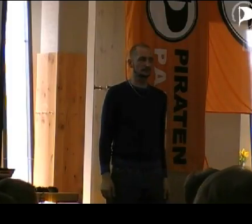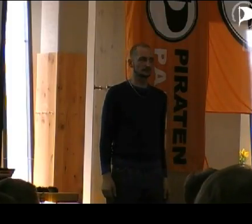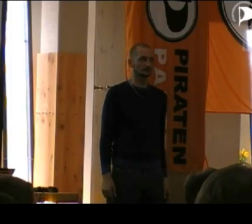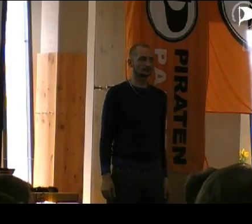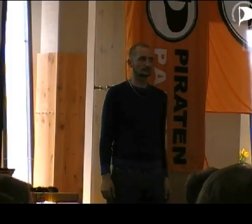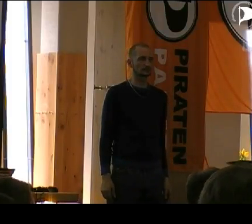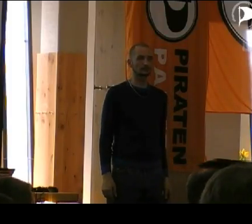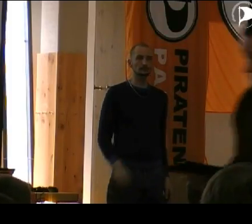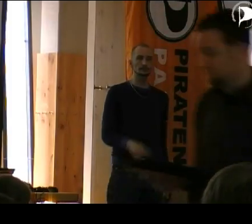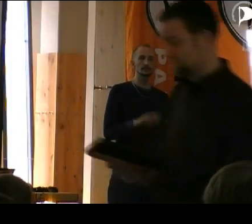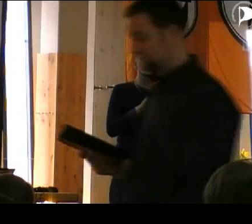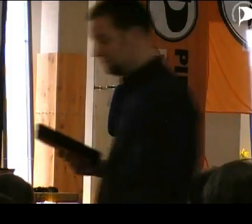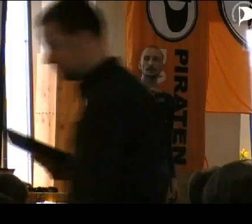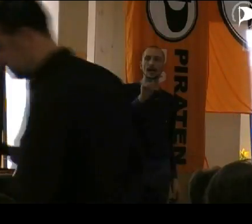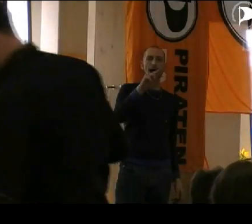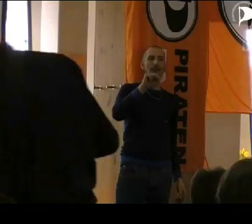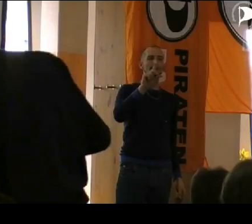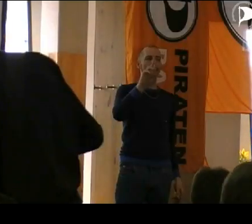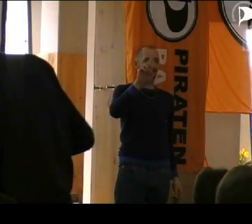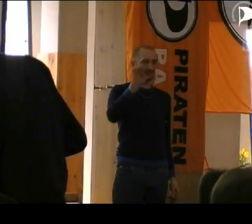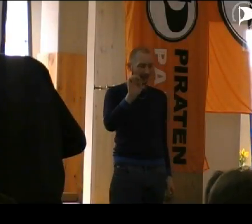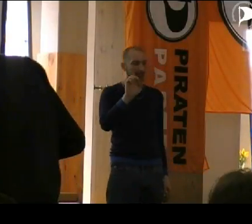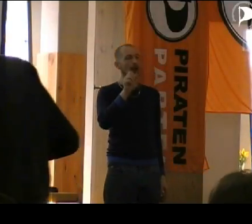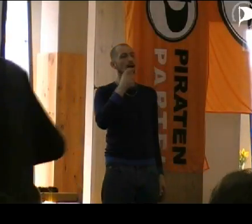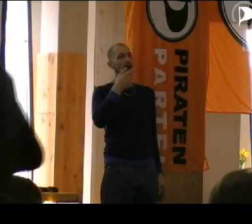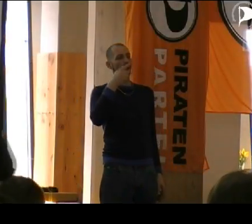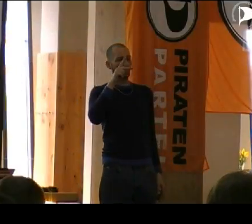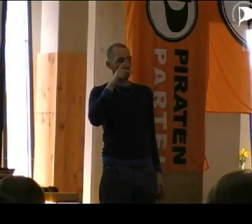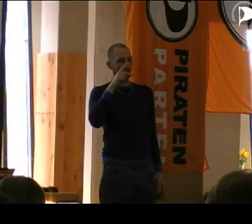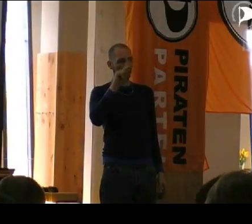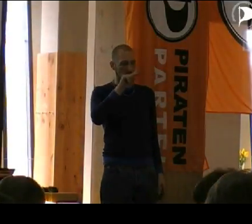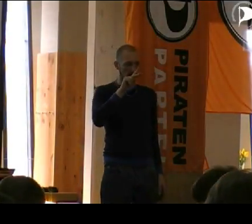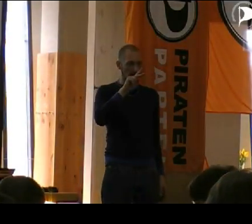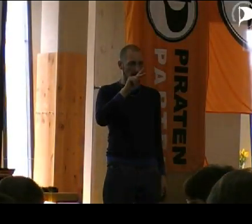andere kasten unter thomas gutes